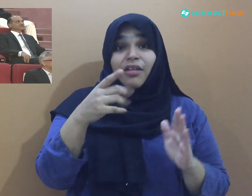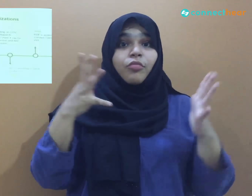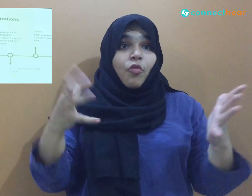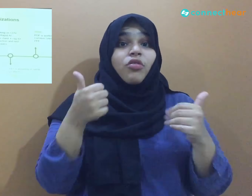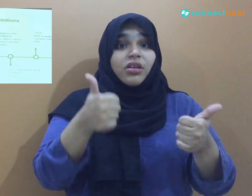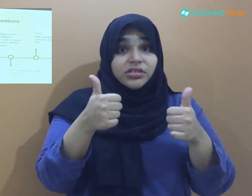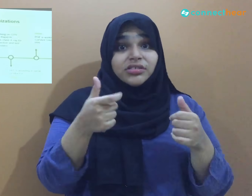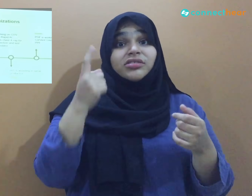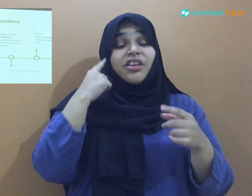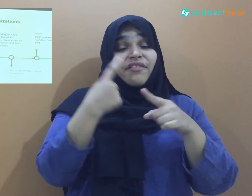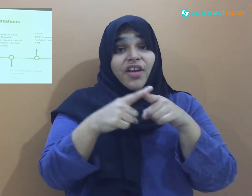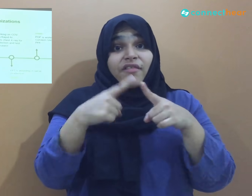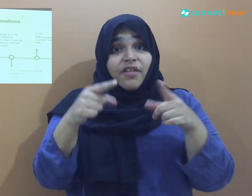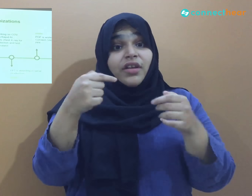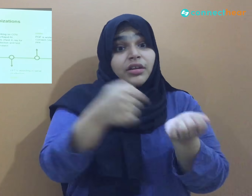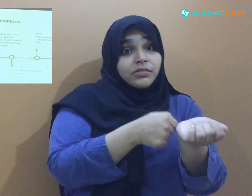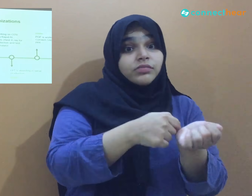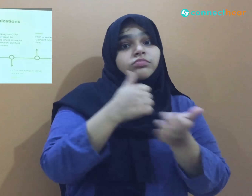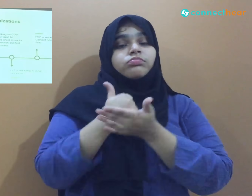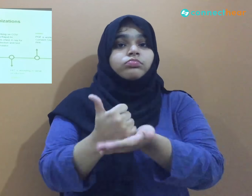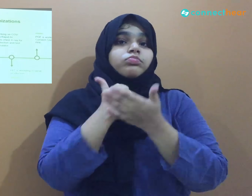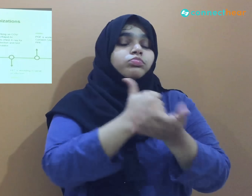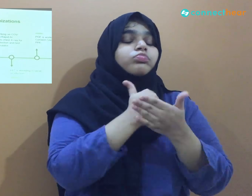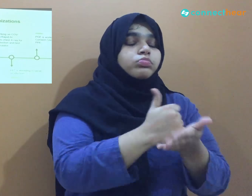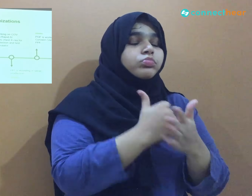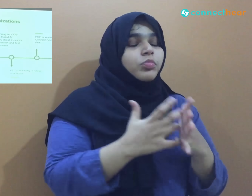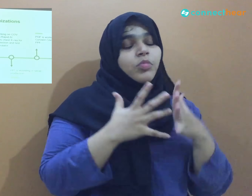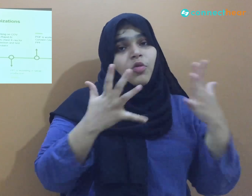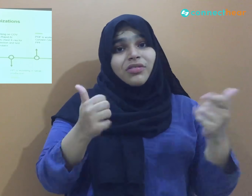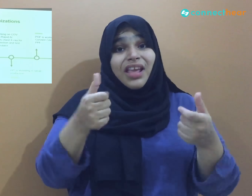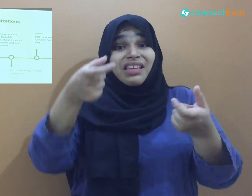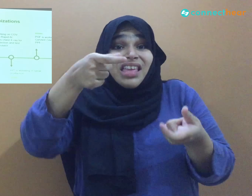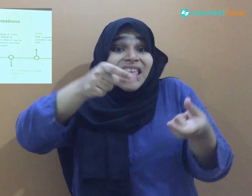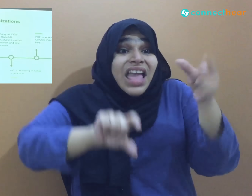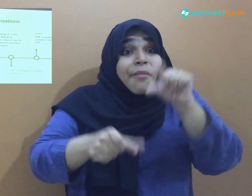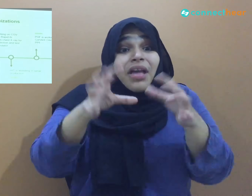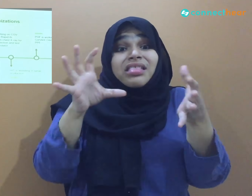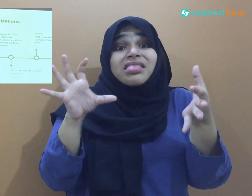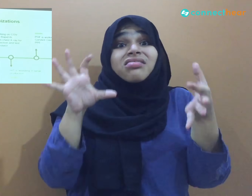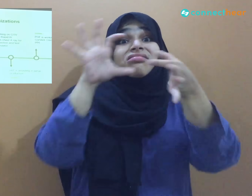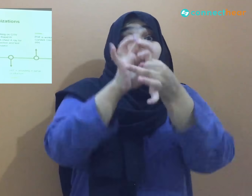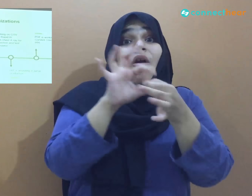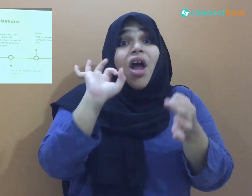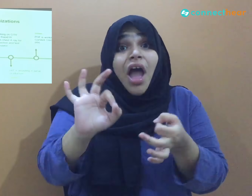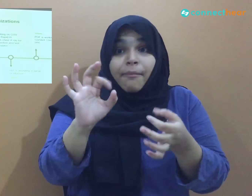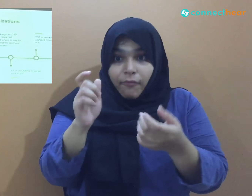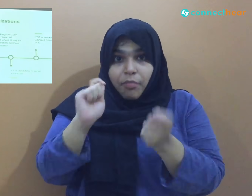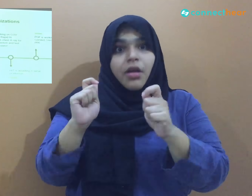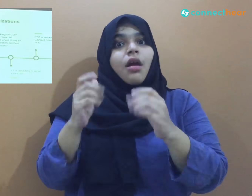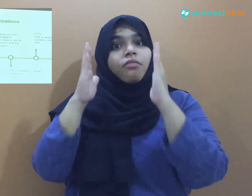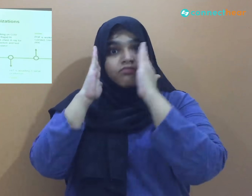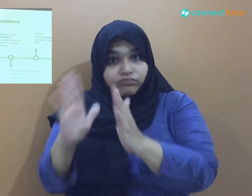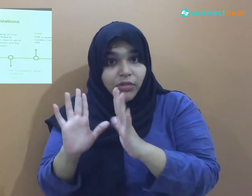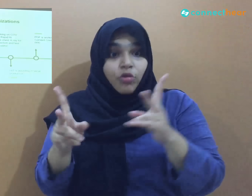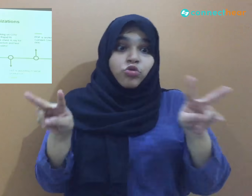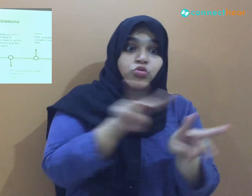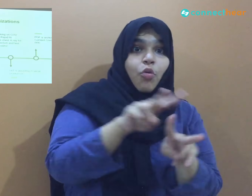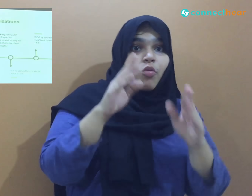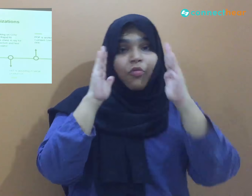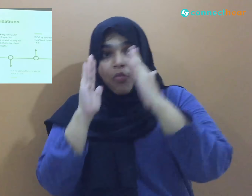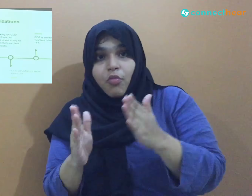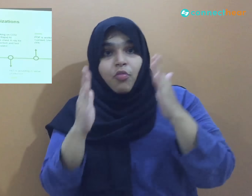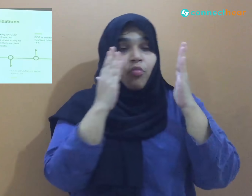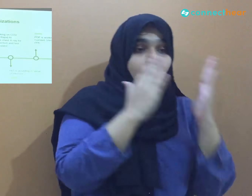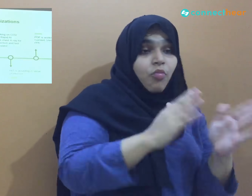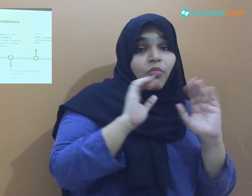اسی طرح سے ڈیسٹو نے اپنے بہت زبردست جو کیمیکلز کے اوپر اور ان کے اوپر جو ہے وہ کام کیا. یہ سر ہماری ایک